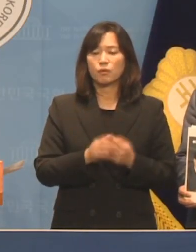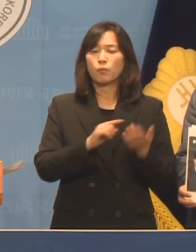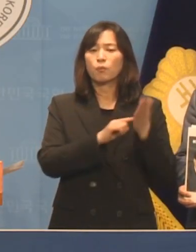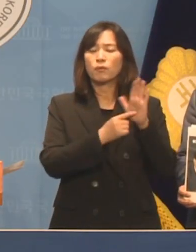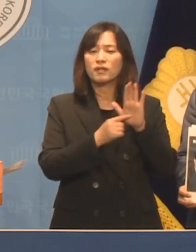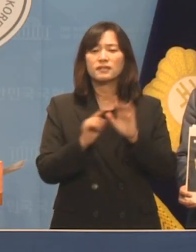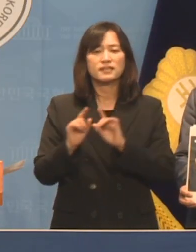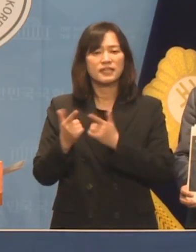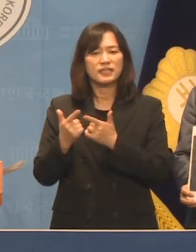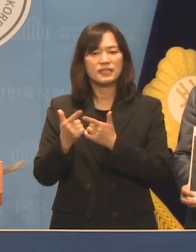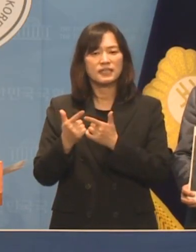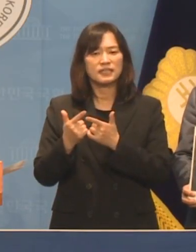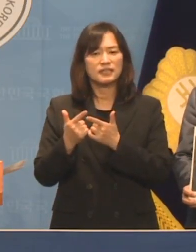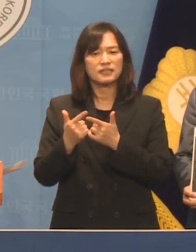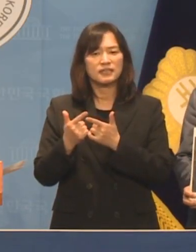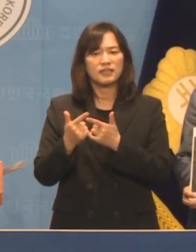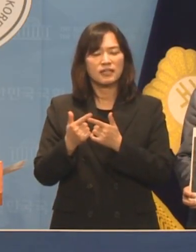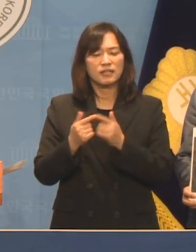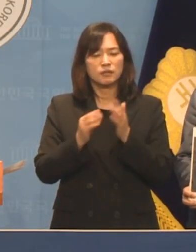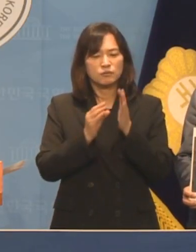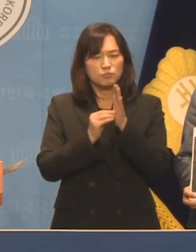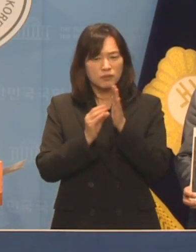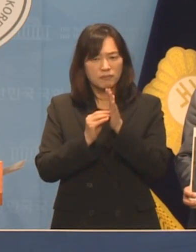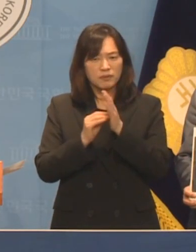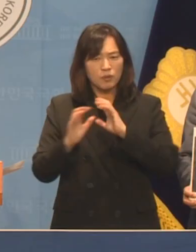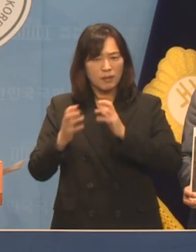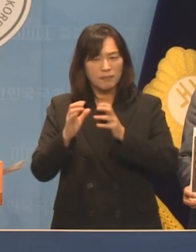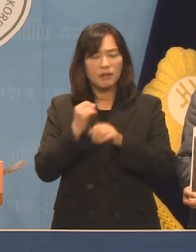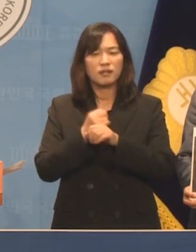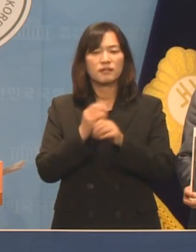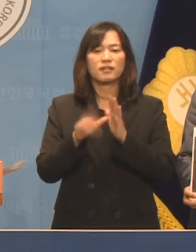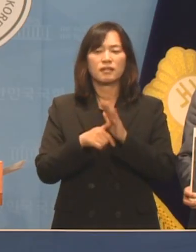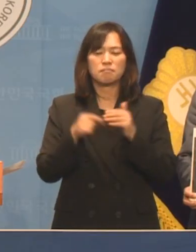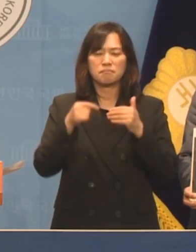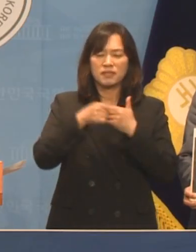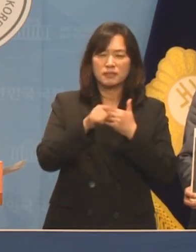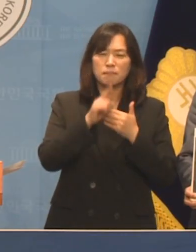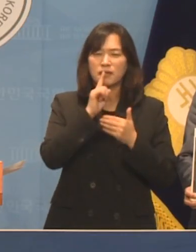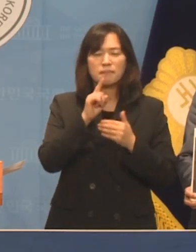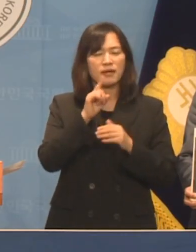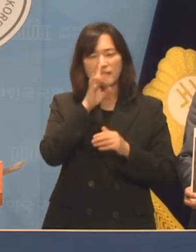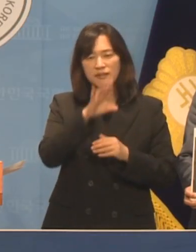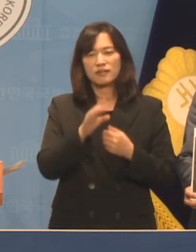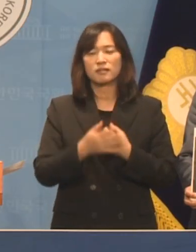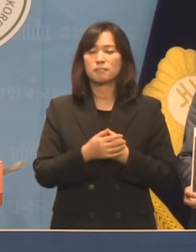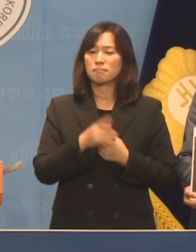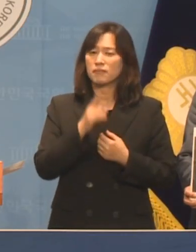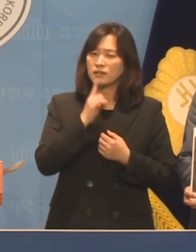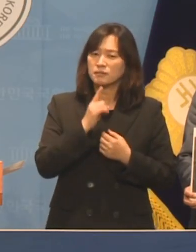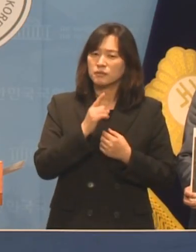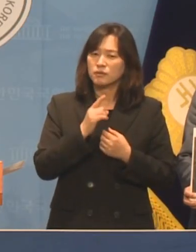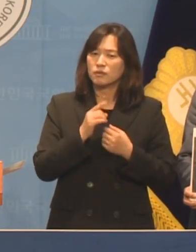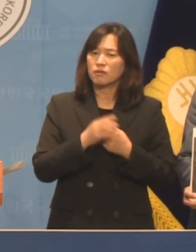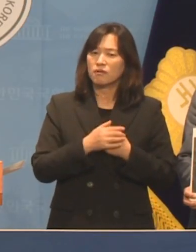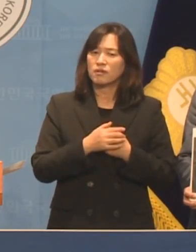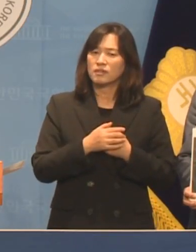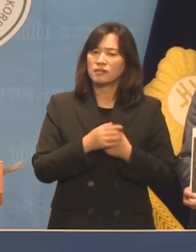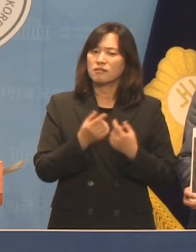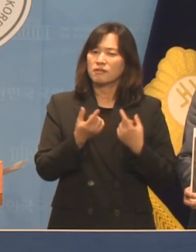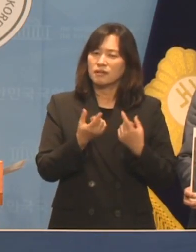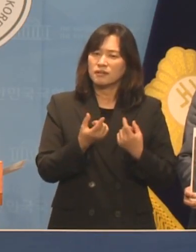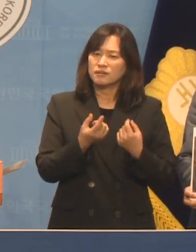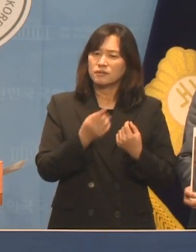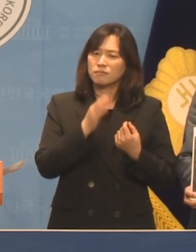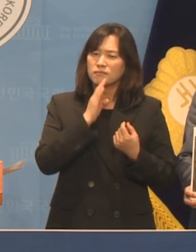공개하지 않는 비공개 간담회에서 나가서 공개하면 안 된다라고 하는 말까지 해가면서 이것은 솜사탕과